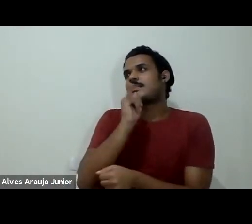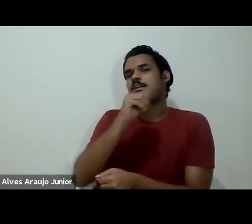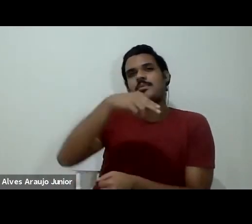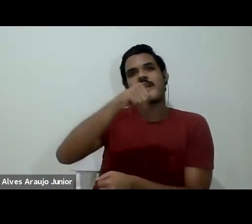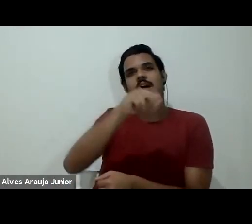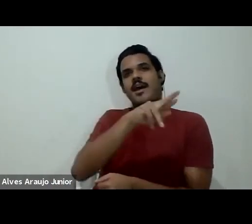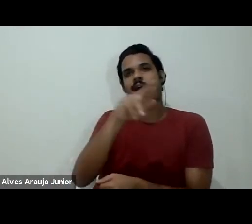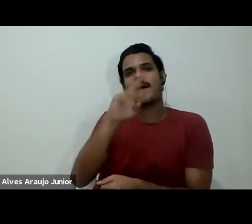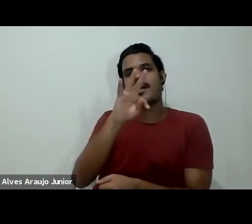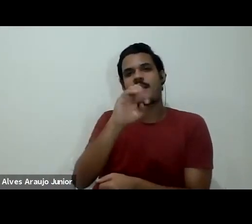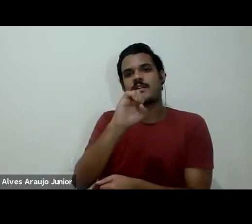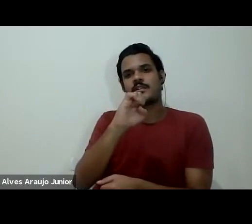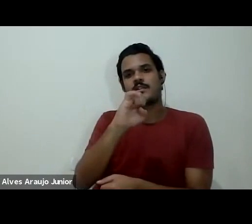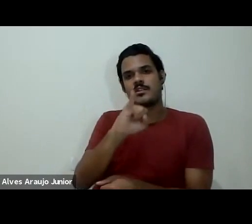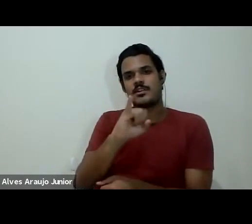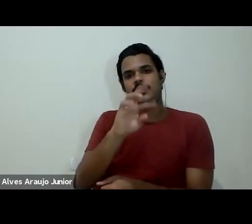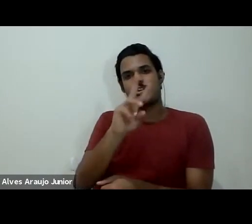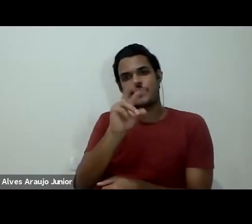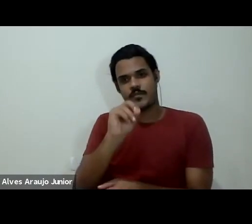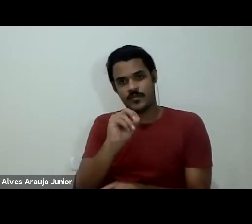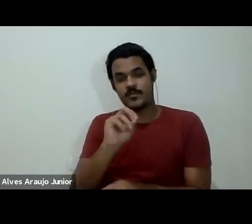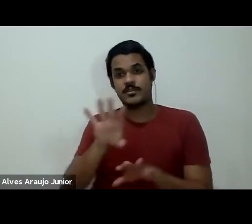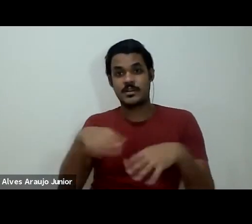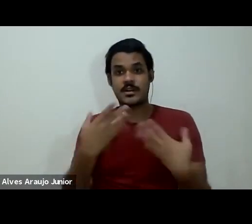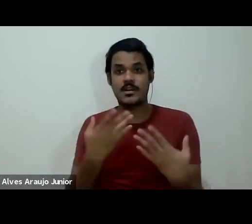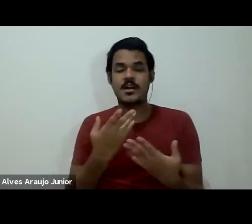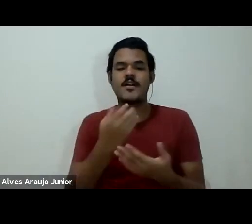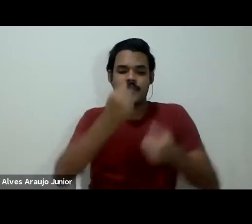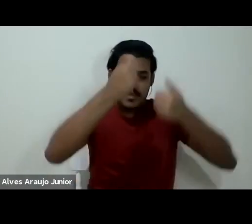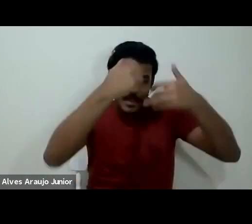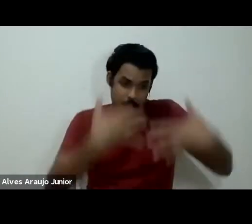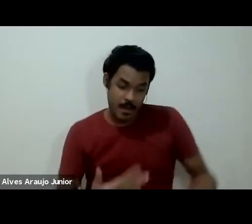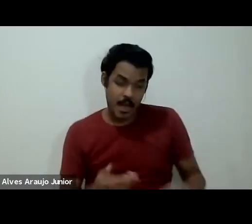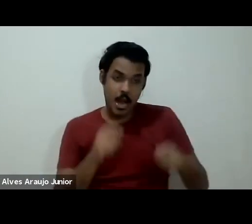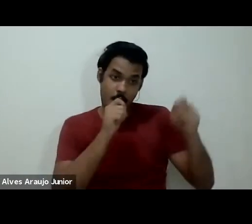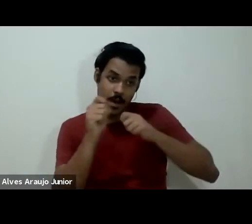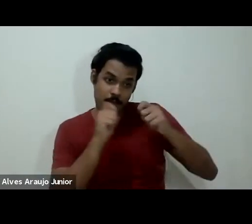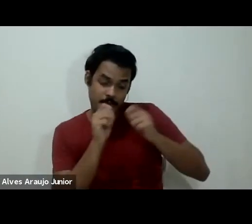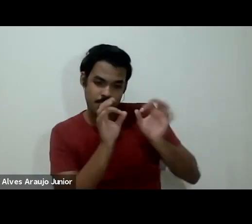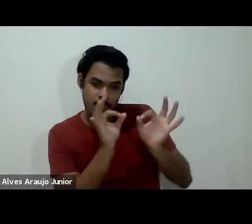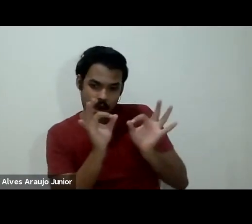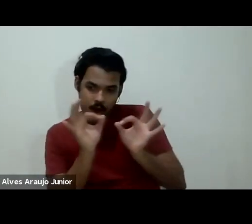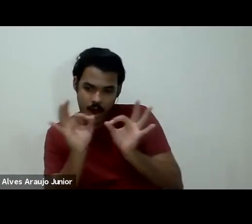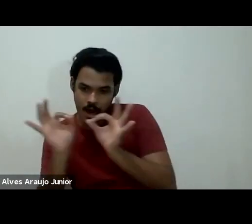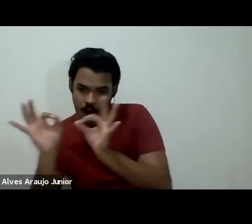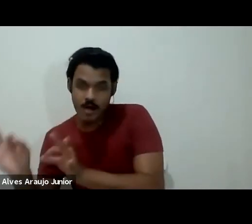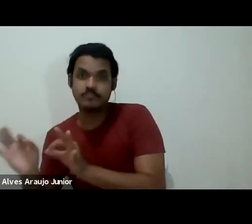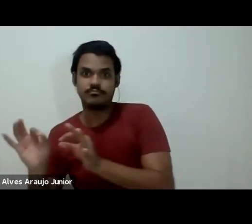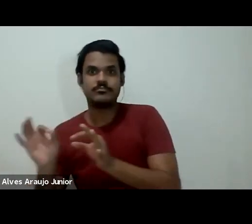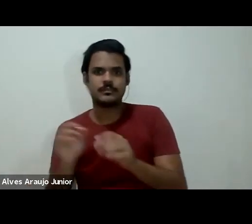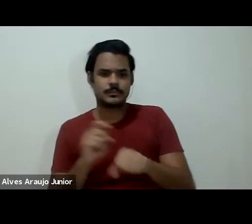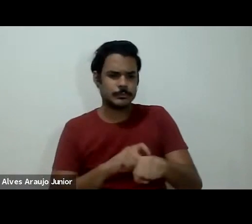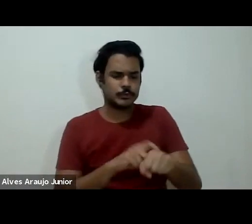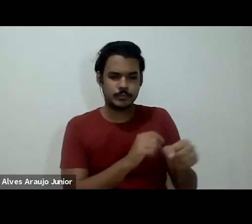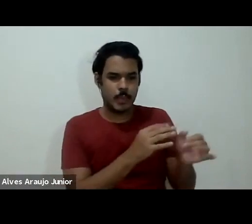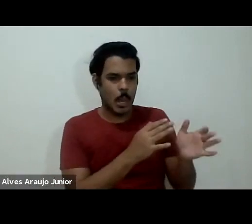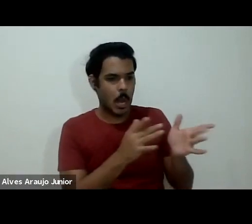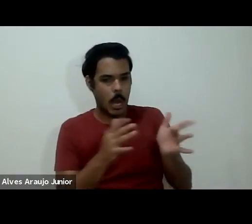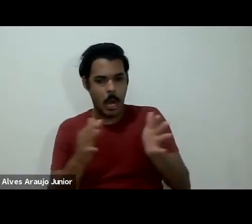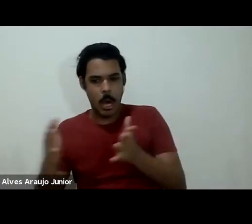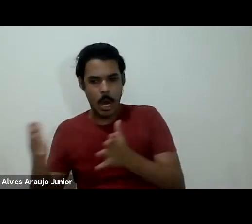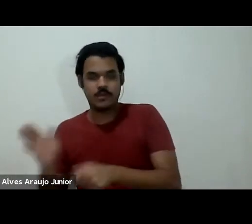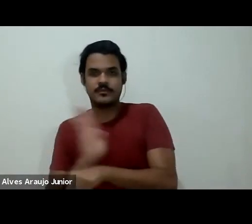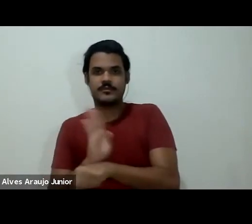é narrado. É narrativo e é narrado durante todo o tempo. Como